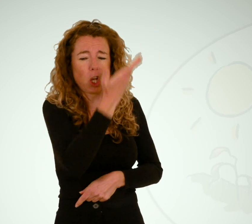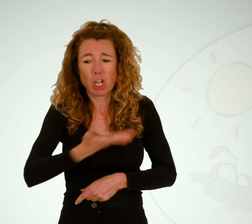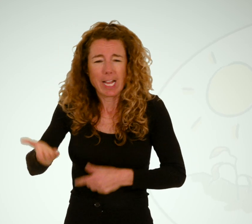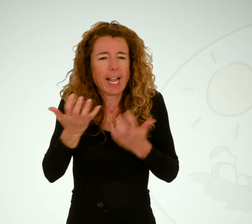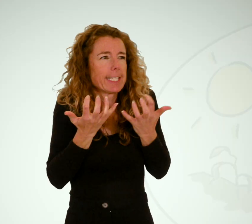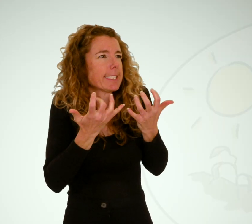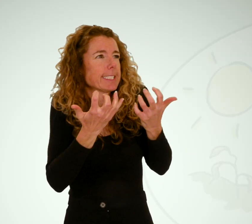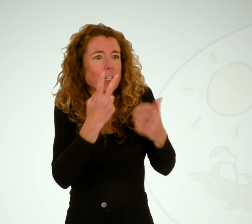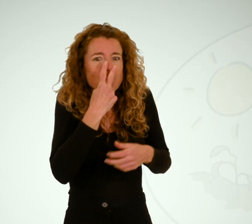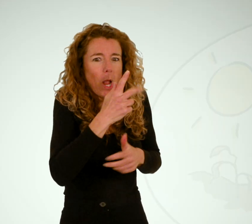vu.